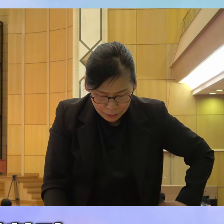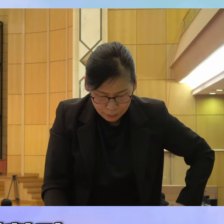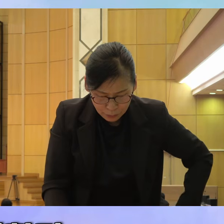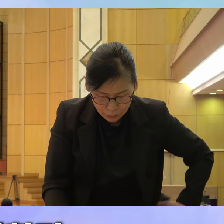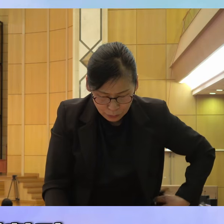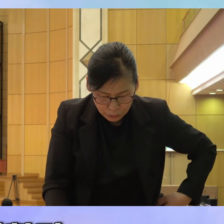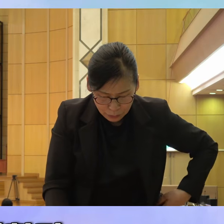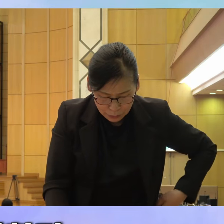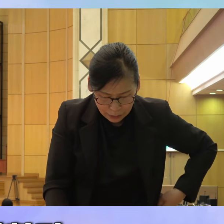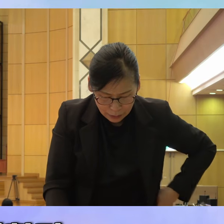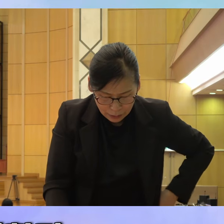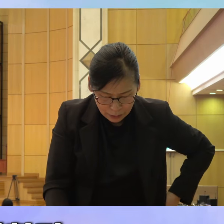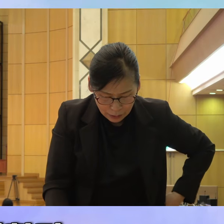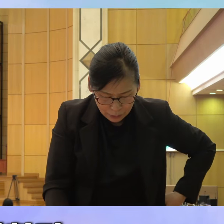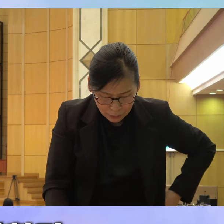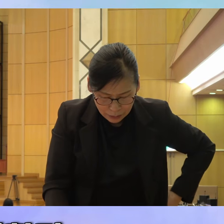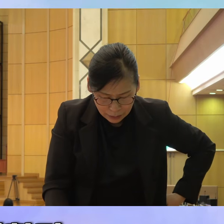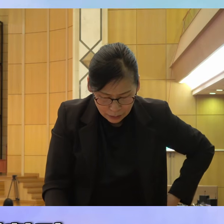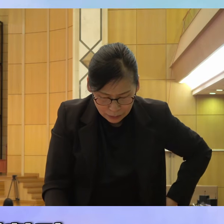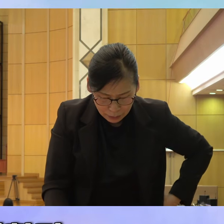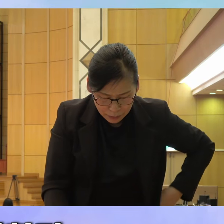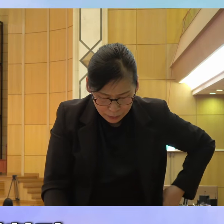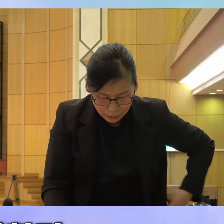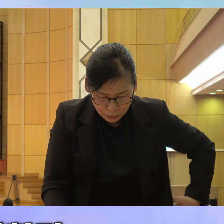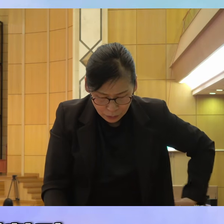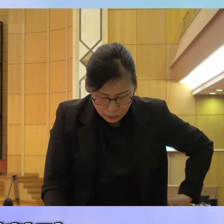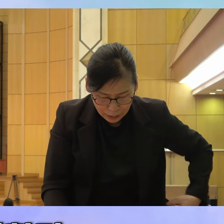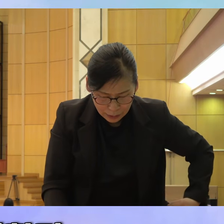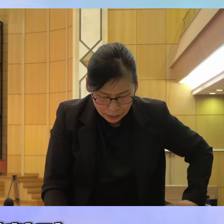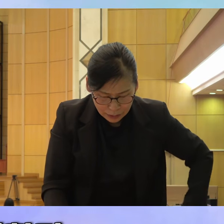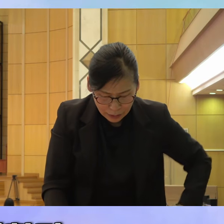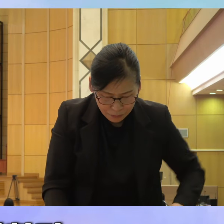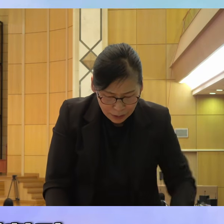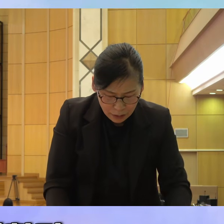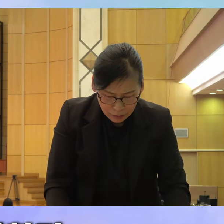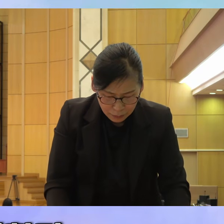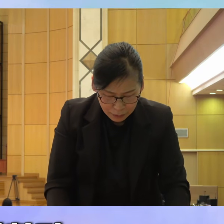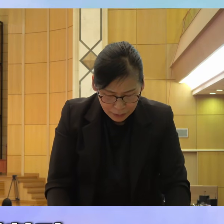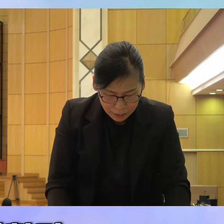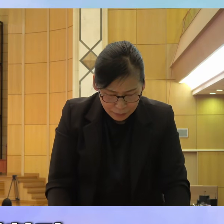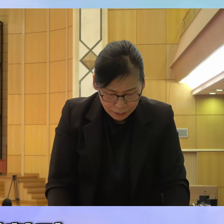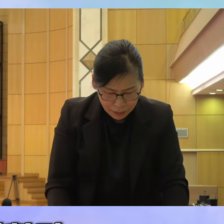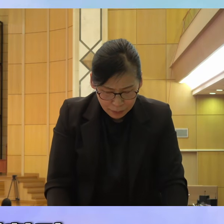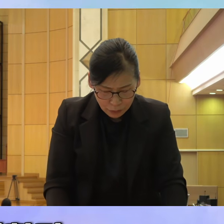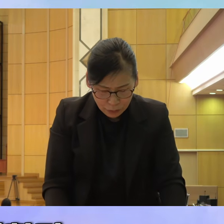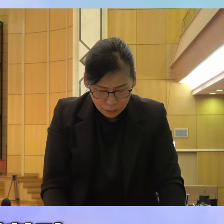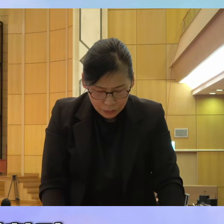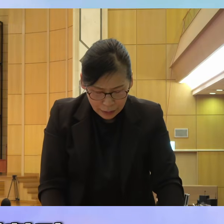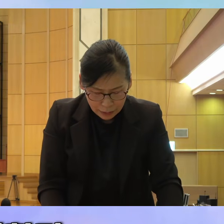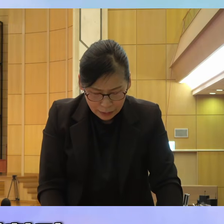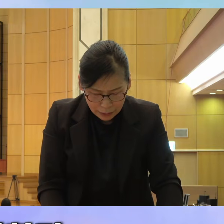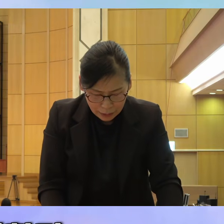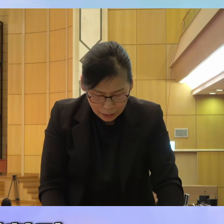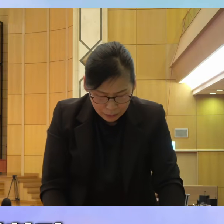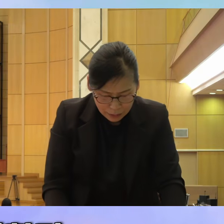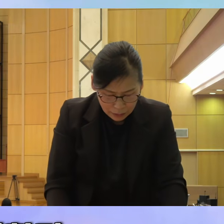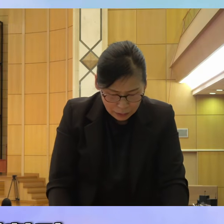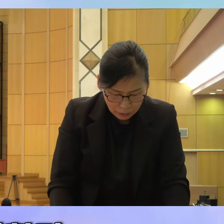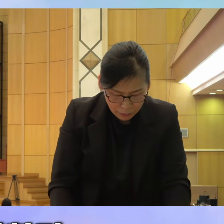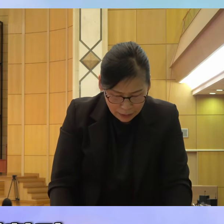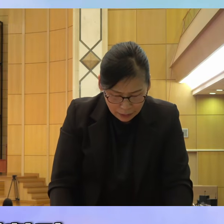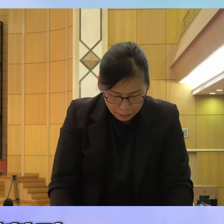길로 인도하시고 이제 하나님을 따라 살아갈 때 하나님 인자하심이 나를 정령 따르리 여호와의 집에는